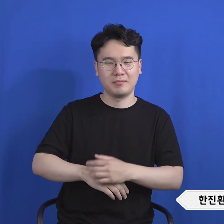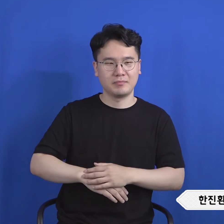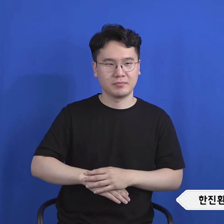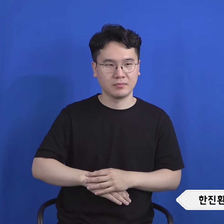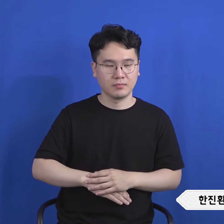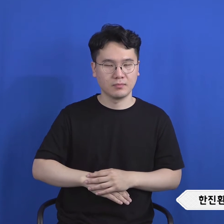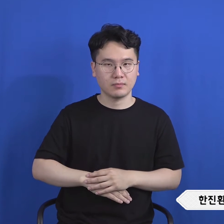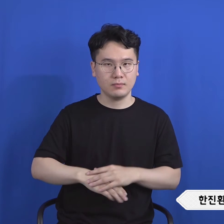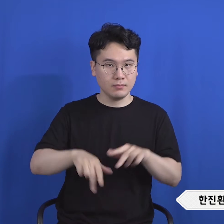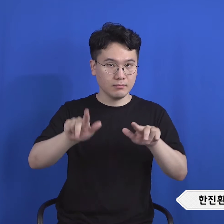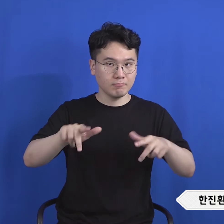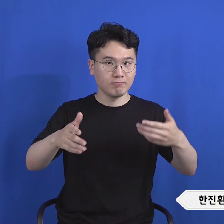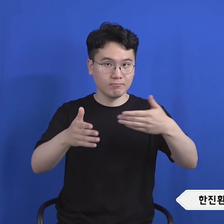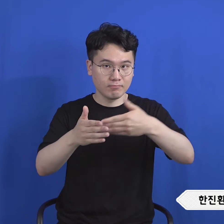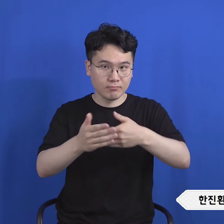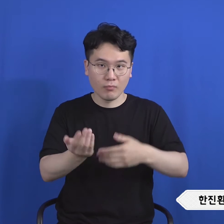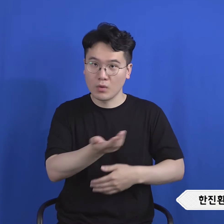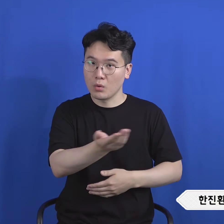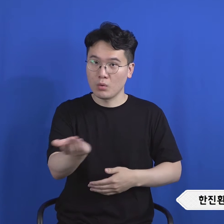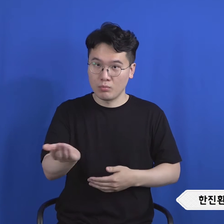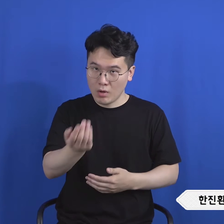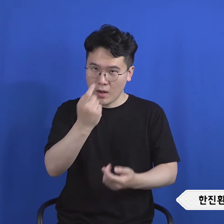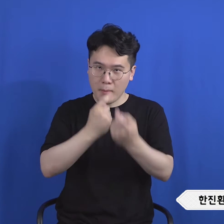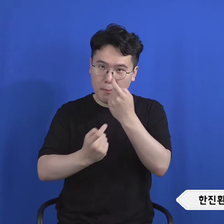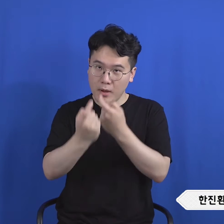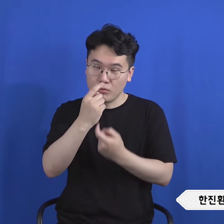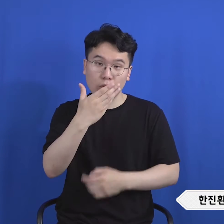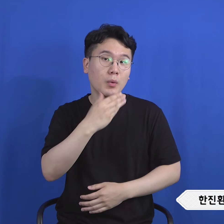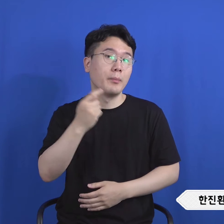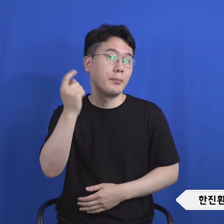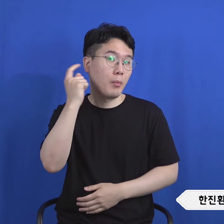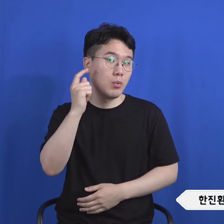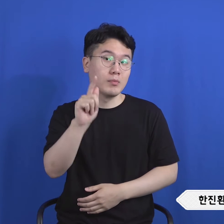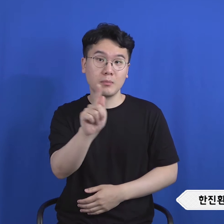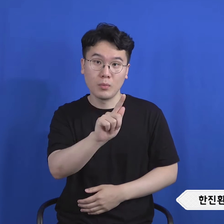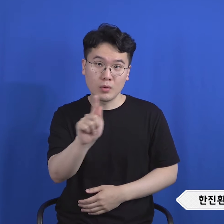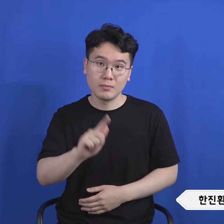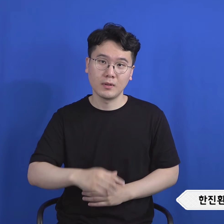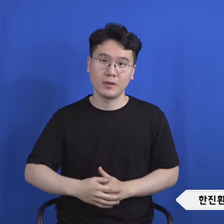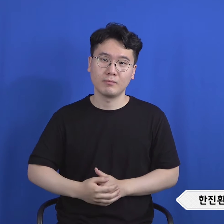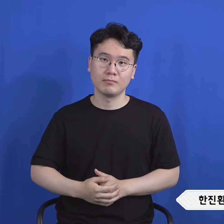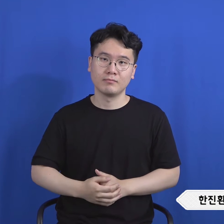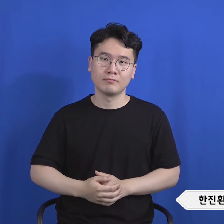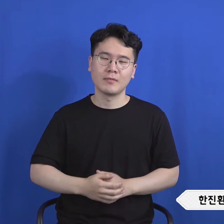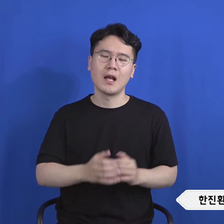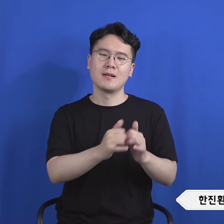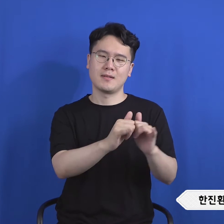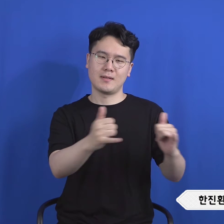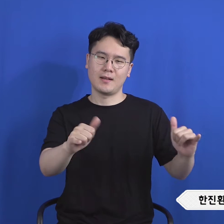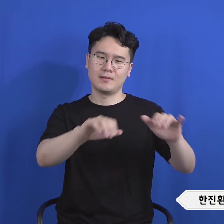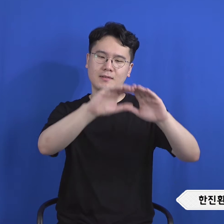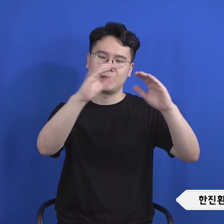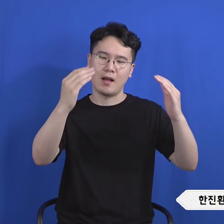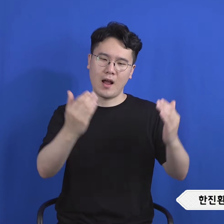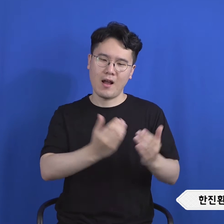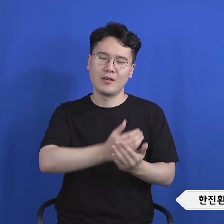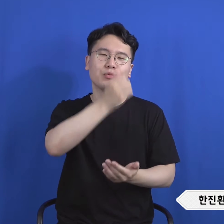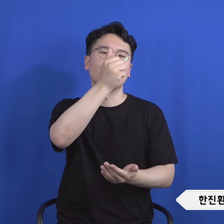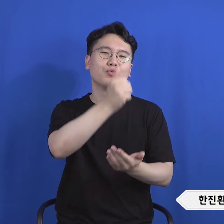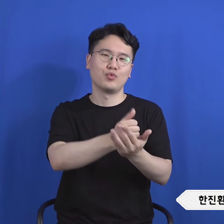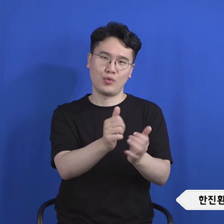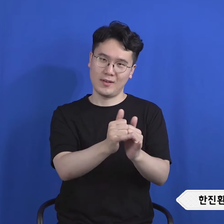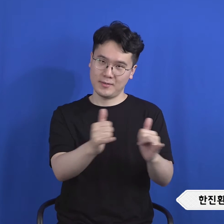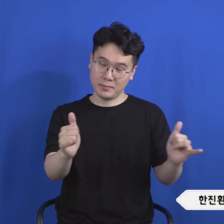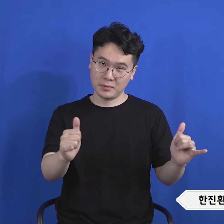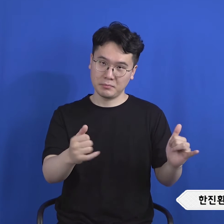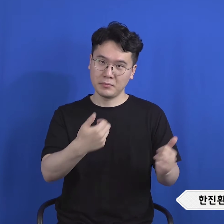자, 그동안 우리가 배운 복음이 무엇이었습니까? 인간은 다 죄인입니다. 로마서 1장,